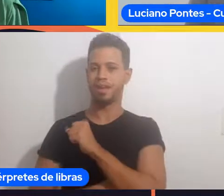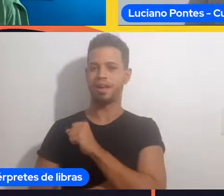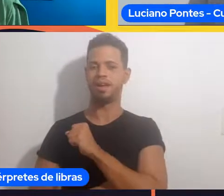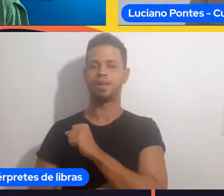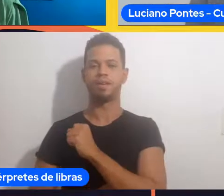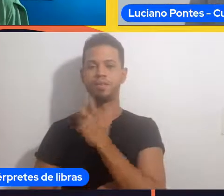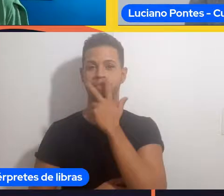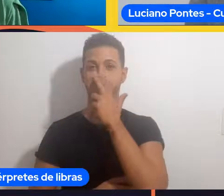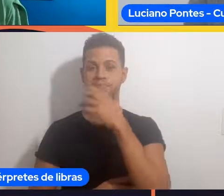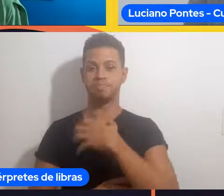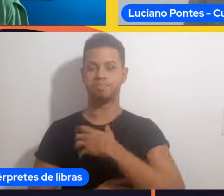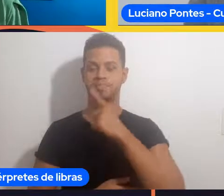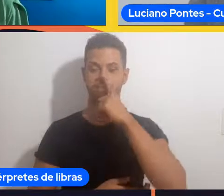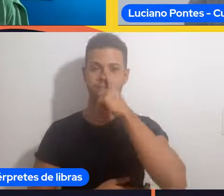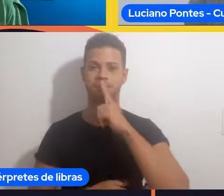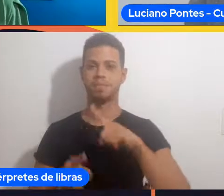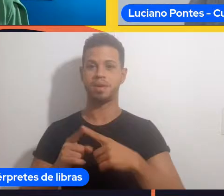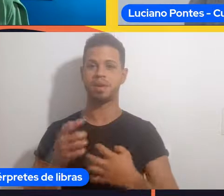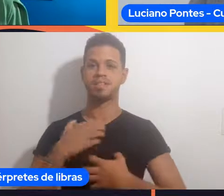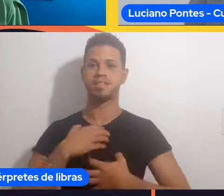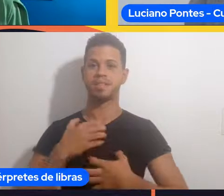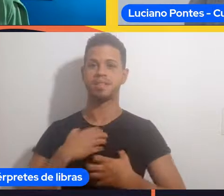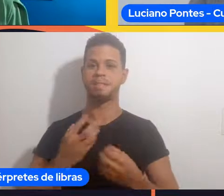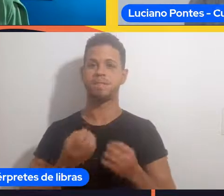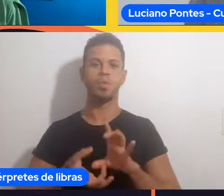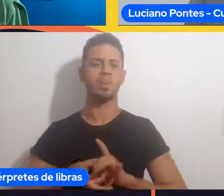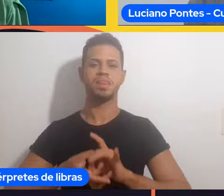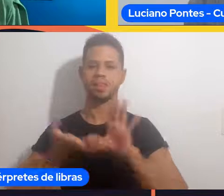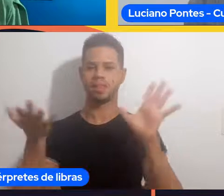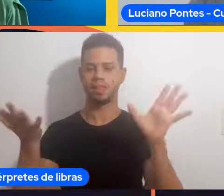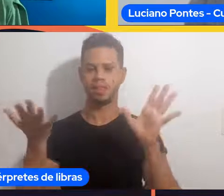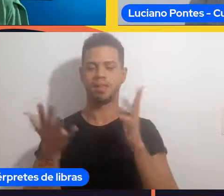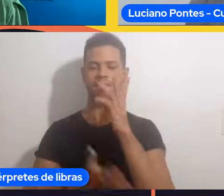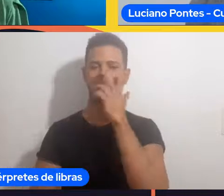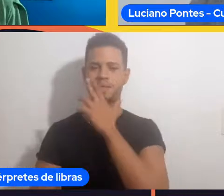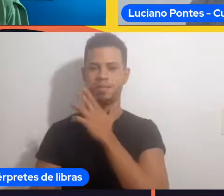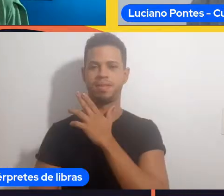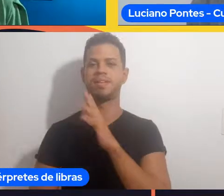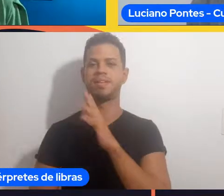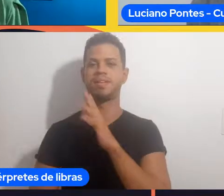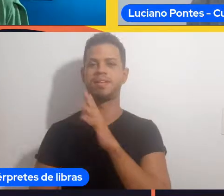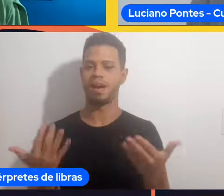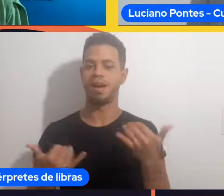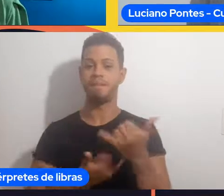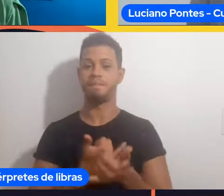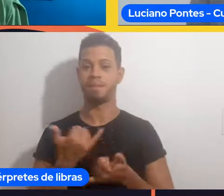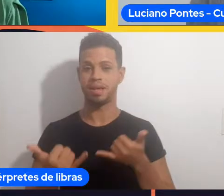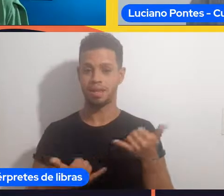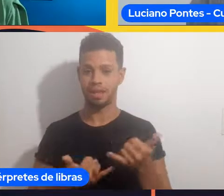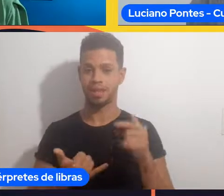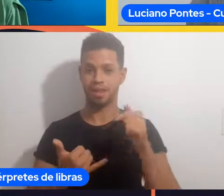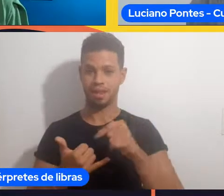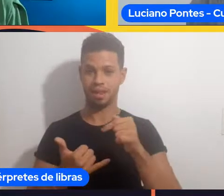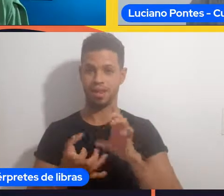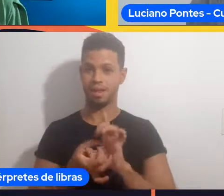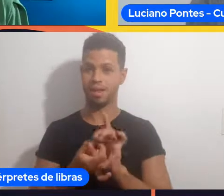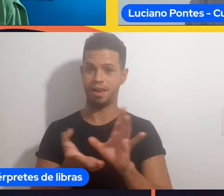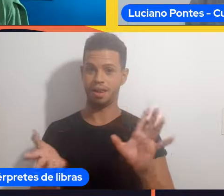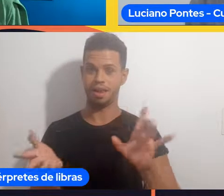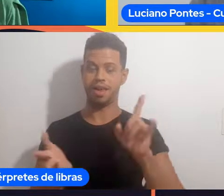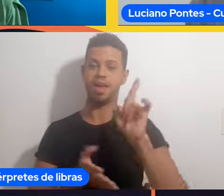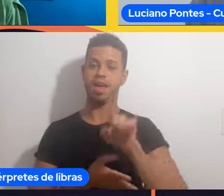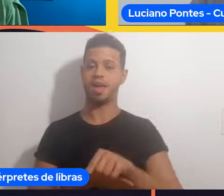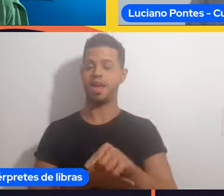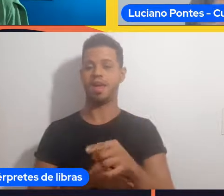aquilo também me dava a sensação de muita liberdade, né? A criança, a brincadeira, acho que o brincar livre, traz uma expectativa aí também de